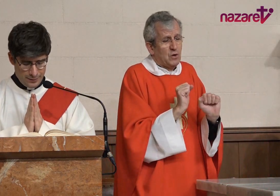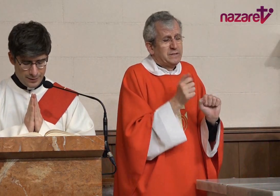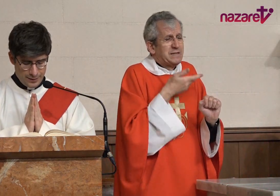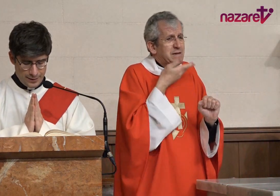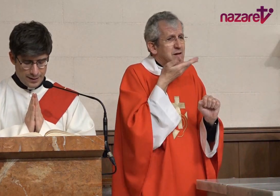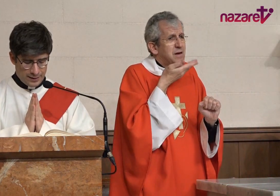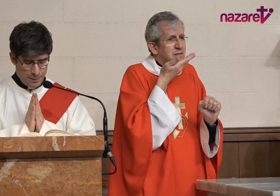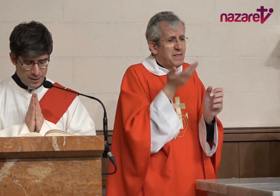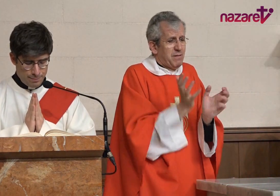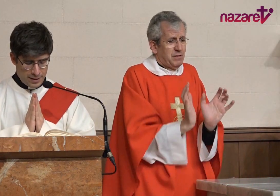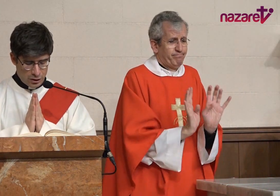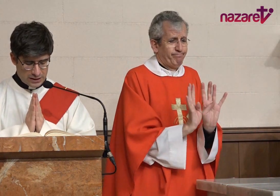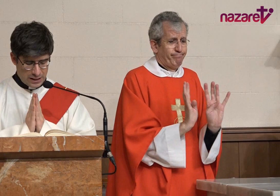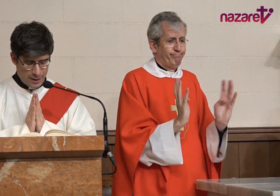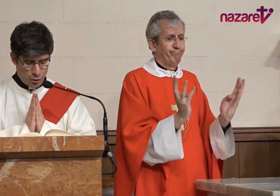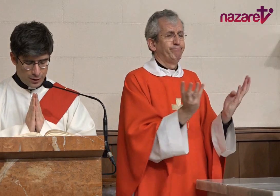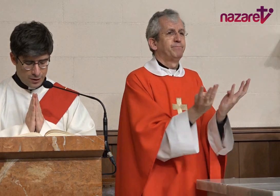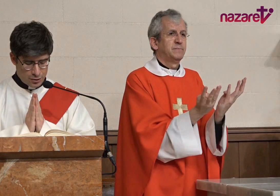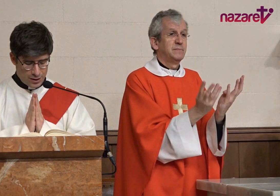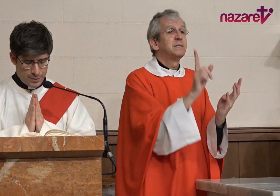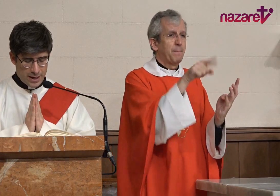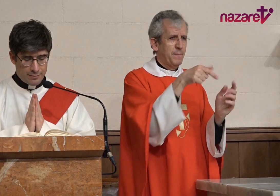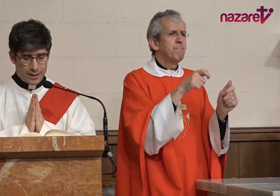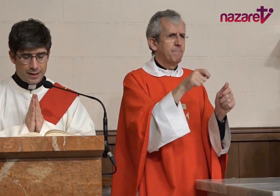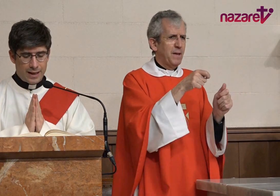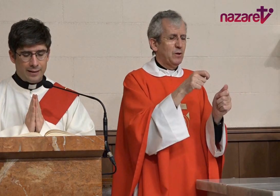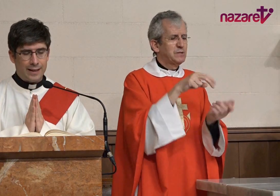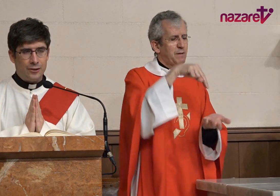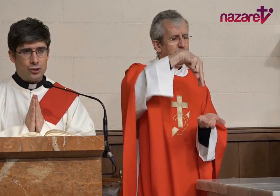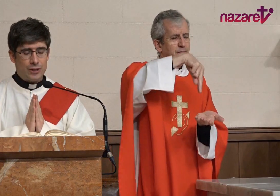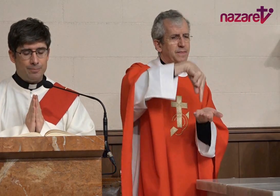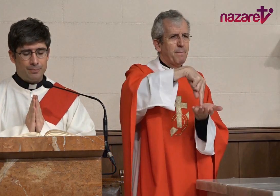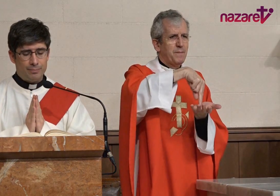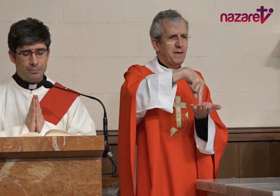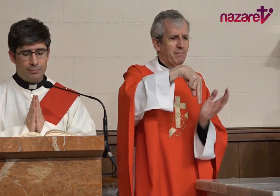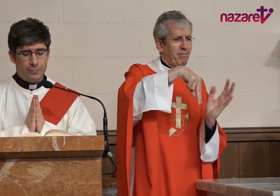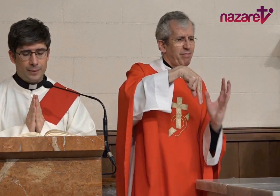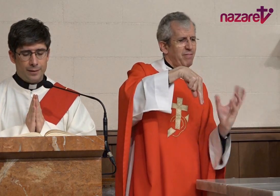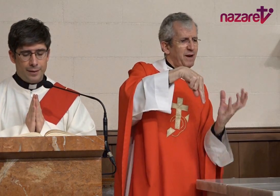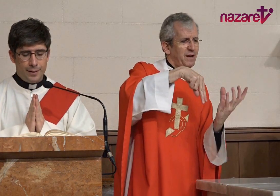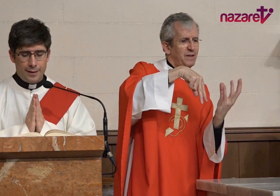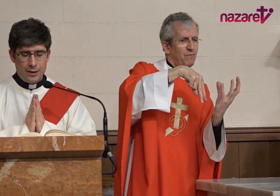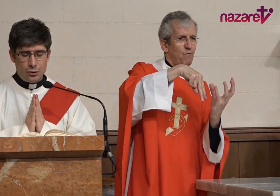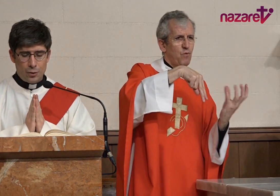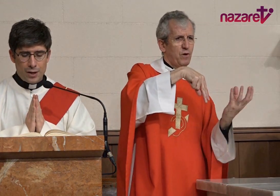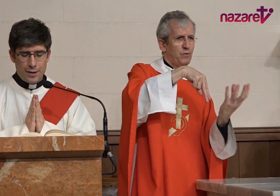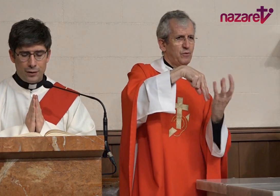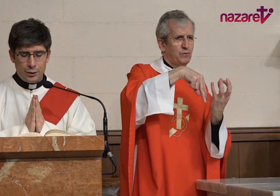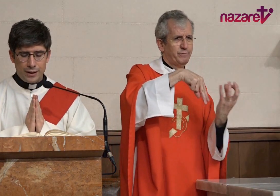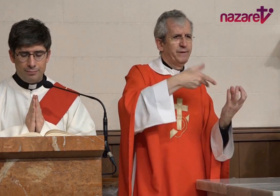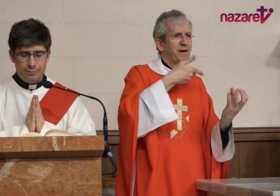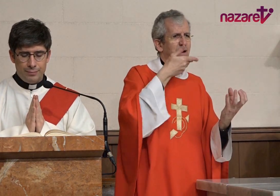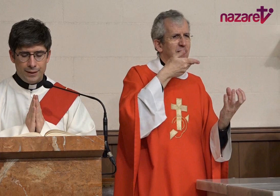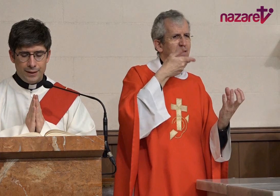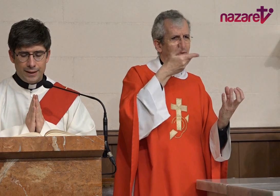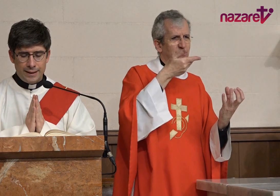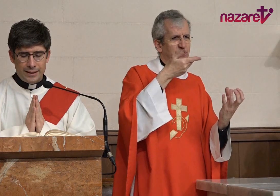calentaban. También Pedro estaba con ellos de pie, calentándose. El sumo